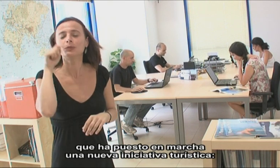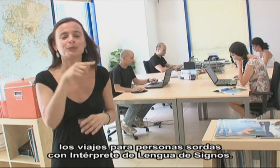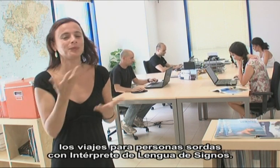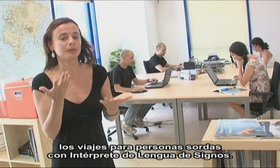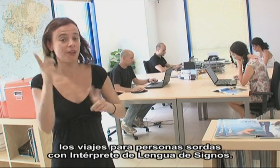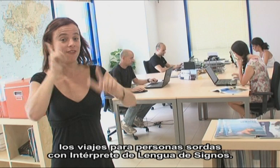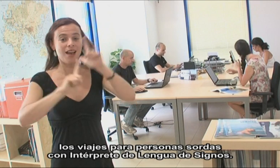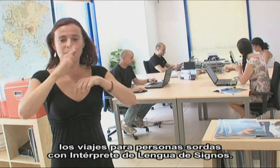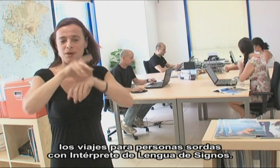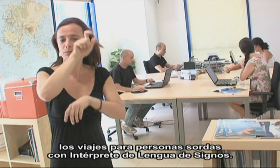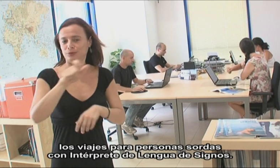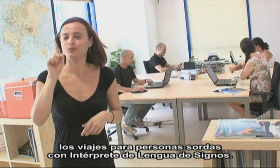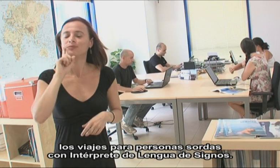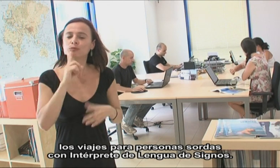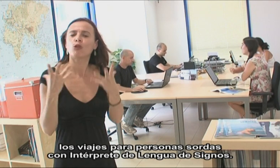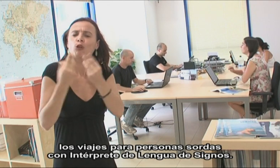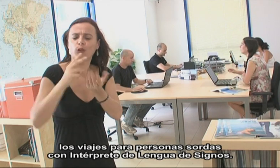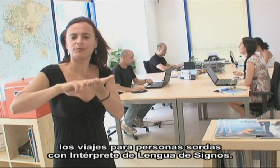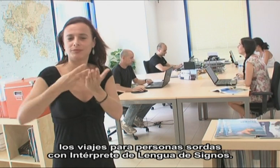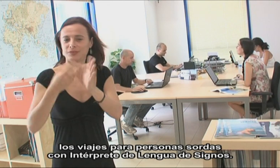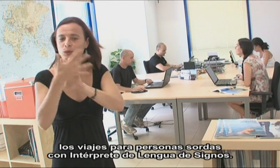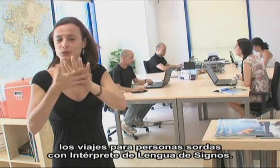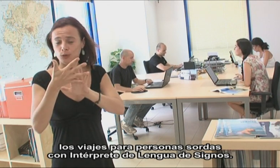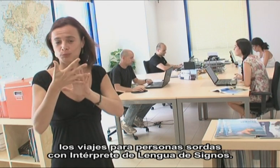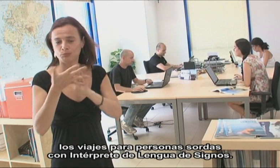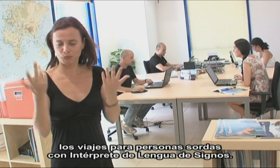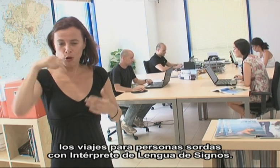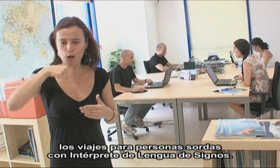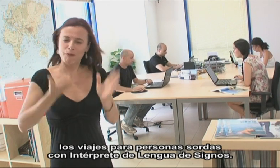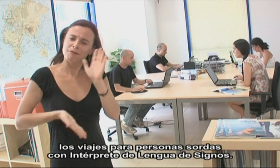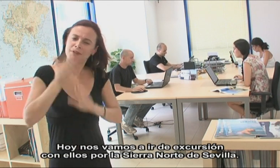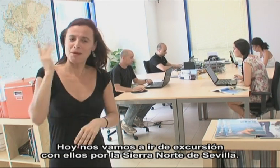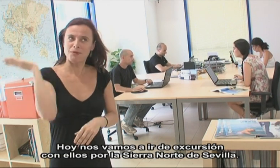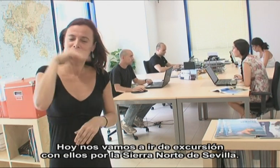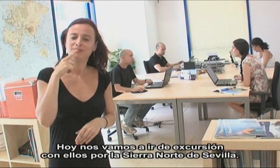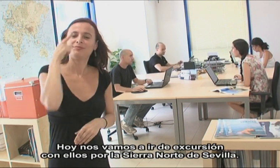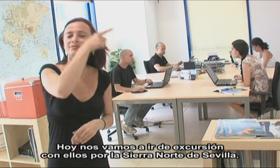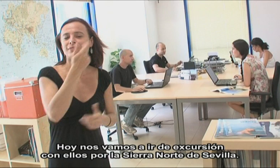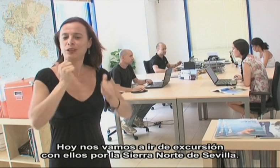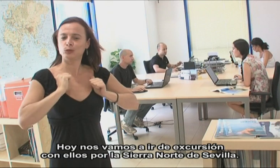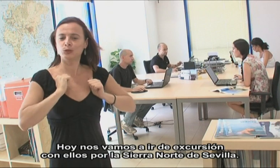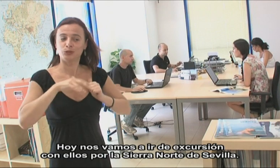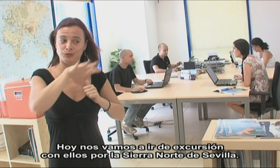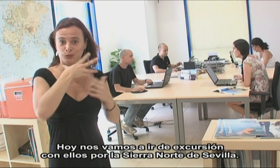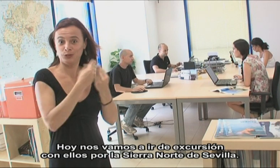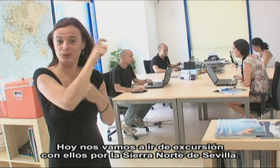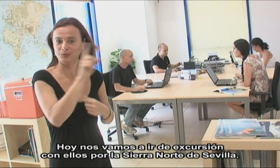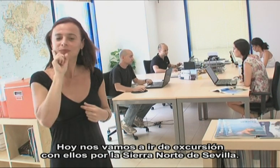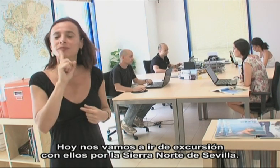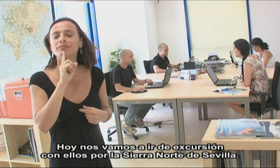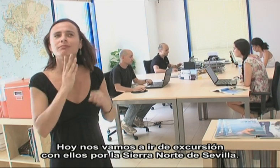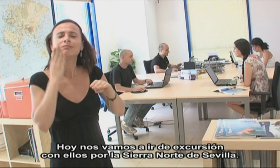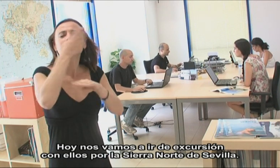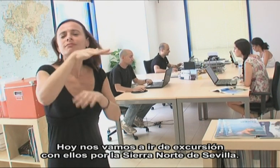los viajes para personas sordas con intérprete de lengua de signos. Hoy nos vamos a ir de excursión con ellos